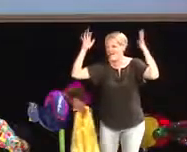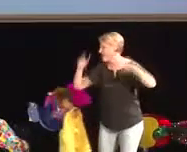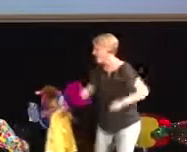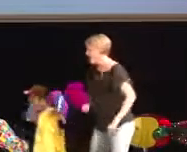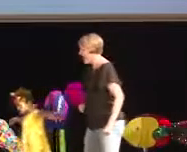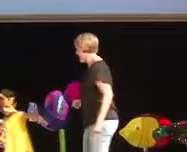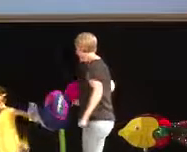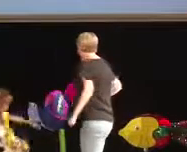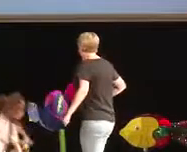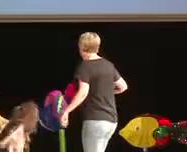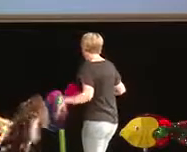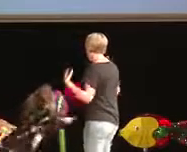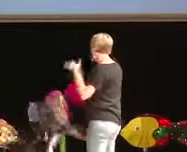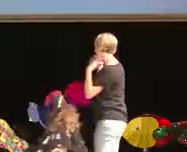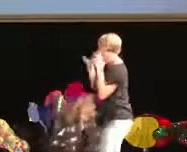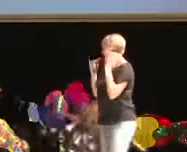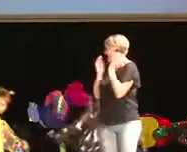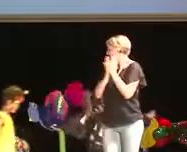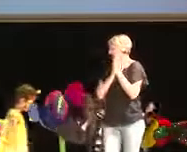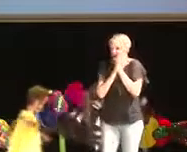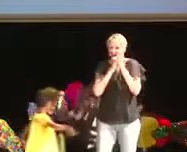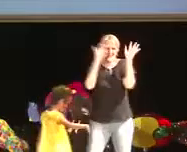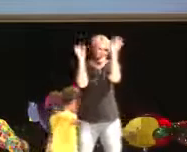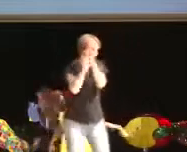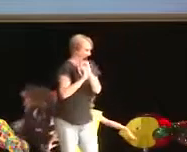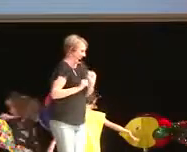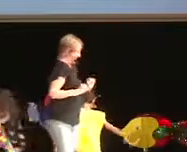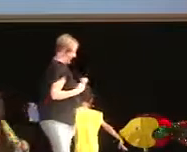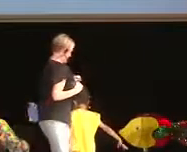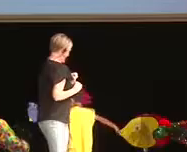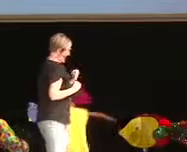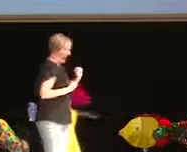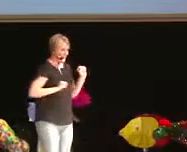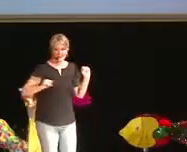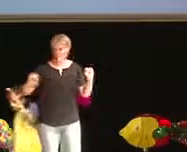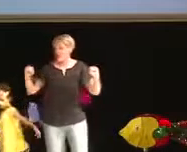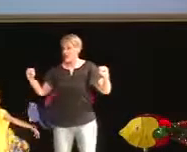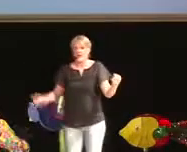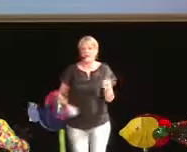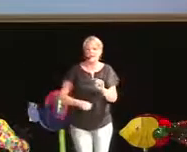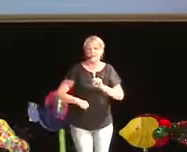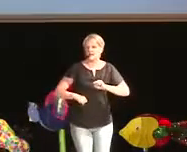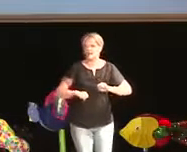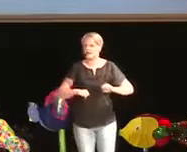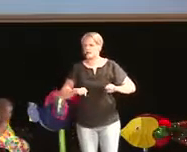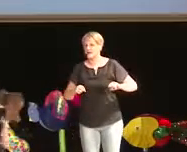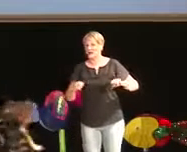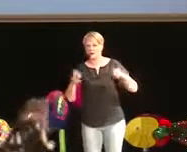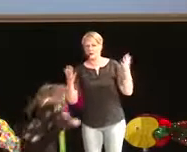bravo! Oh là là, c'est merveilleux! Et il y a quoi d'autre